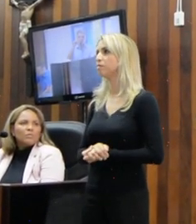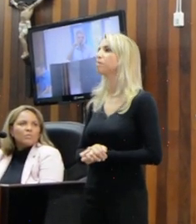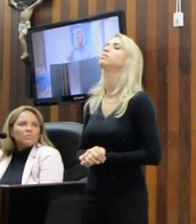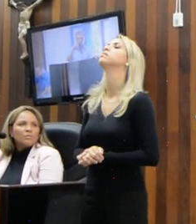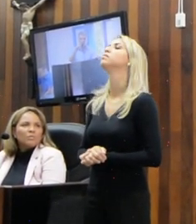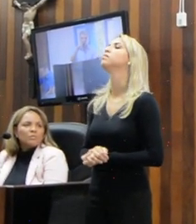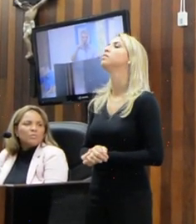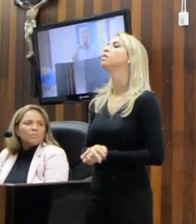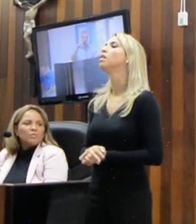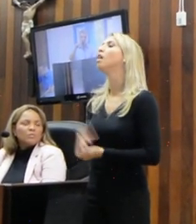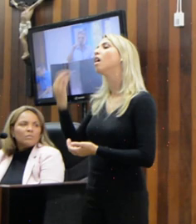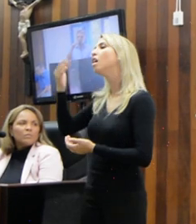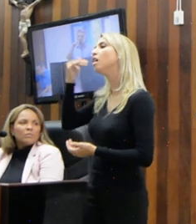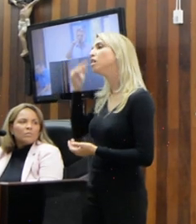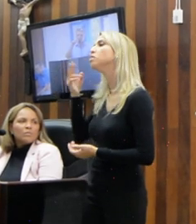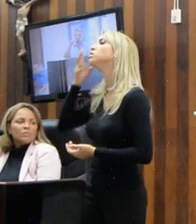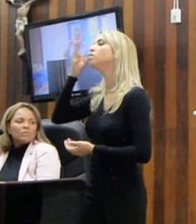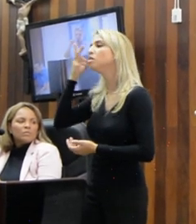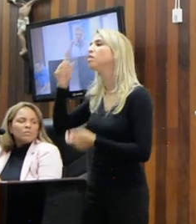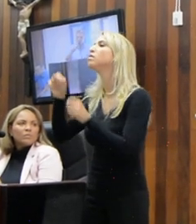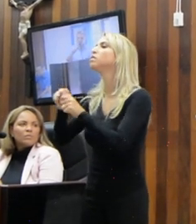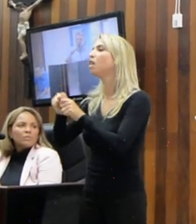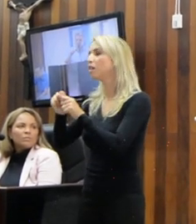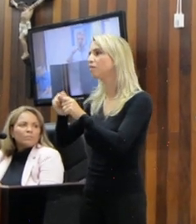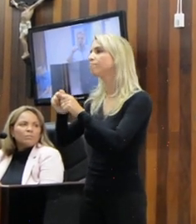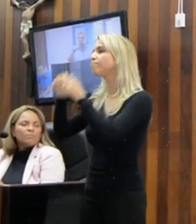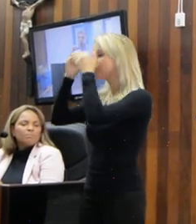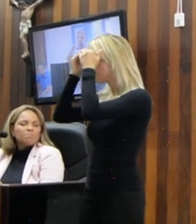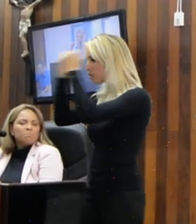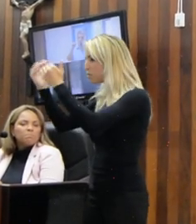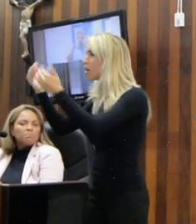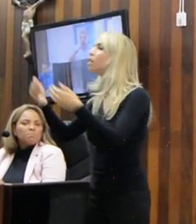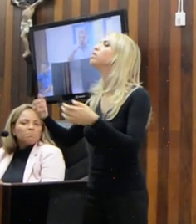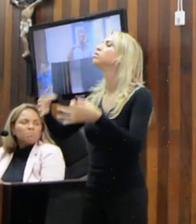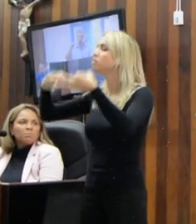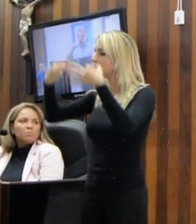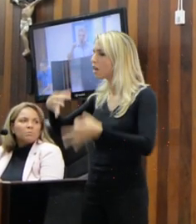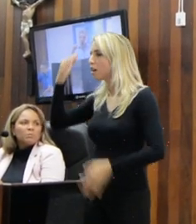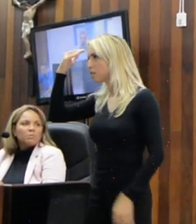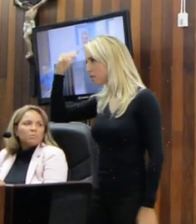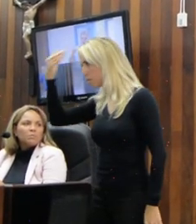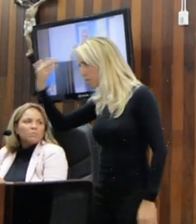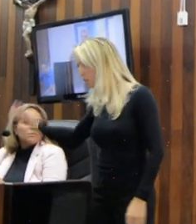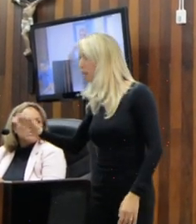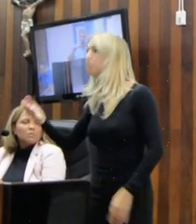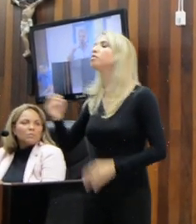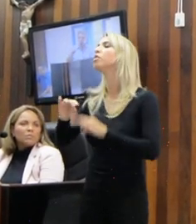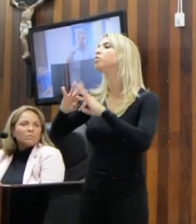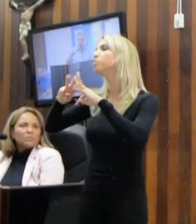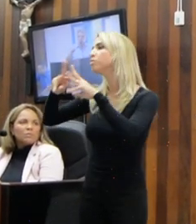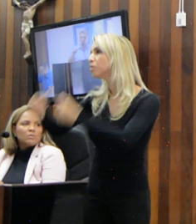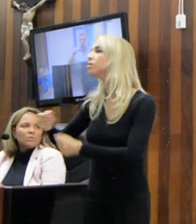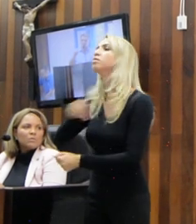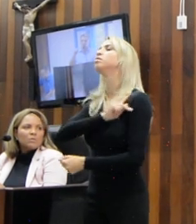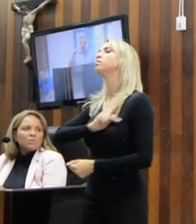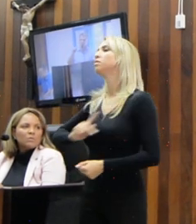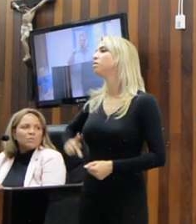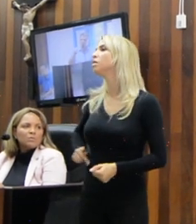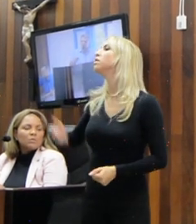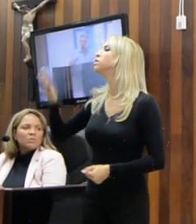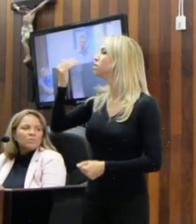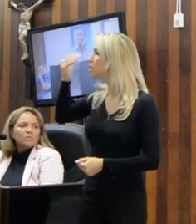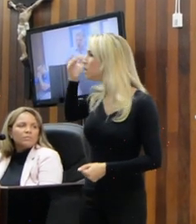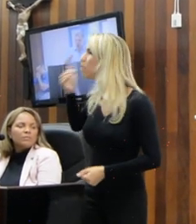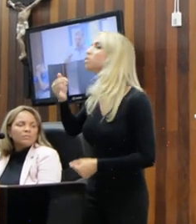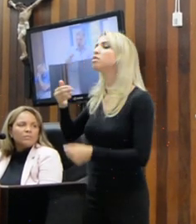isso que esses vereadores fizeram, eles merecem essa homenagem. todos os ex-presidentes que passaram por aqui têm o seu